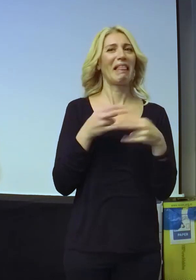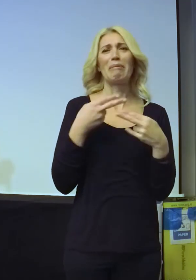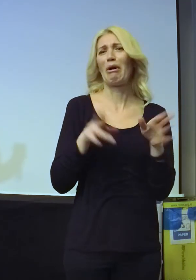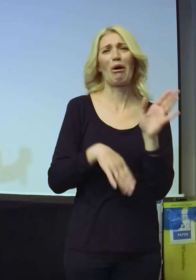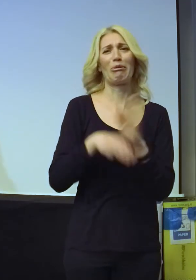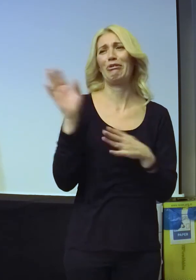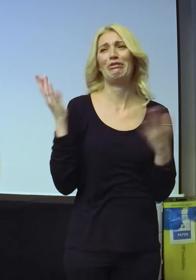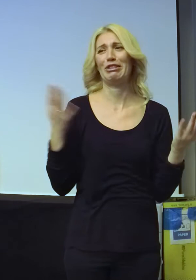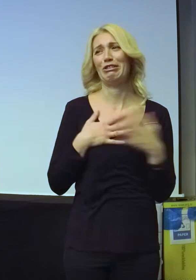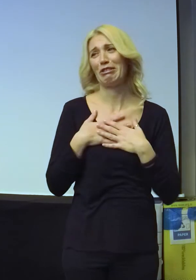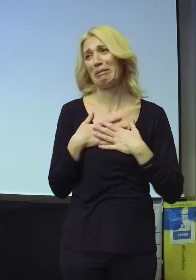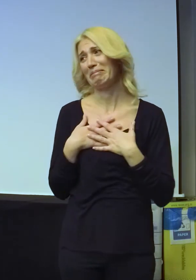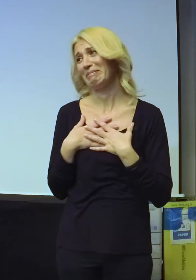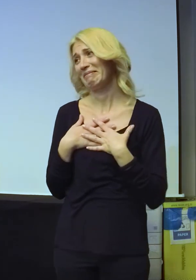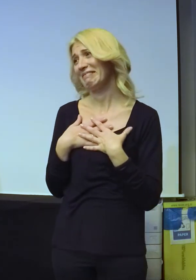Izvinite, ne mogu više.